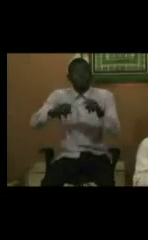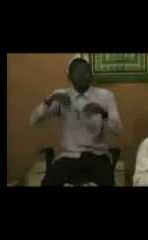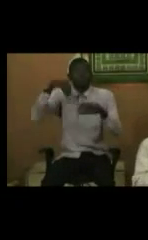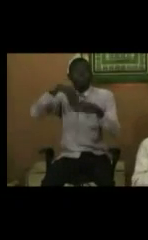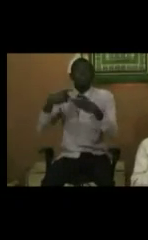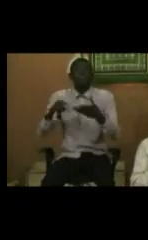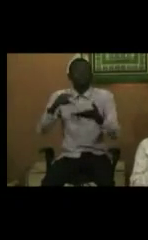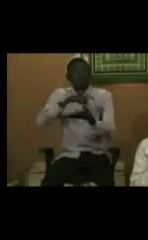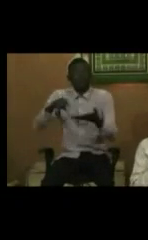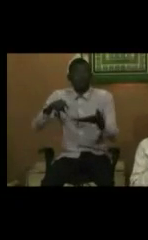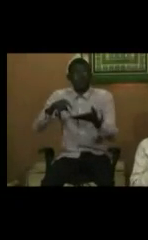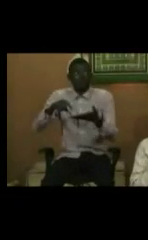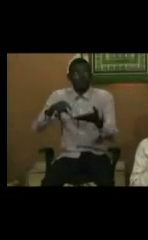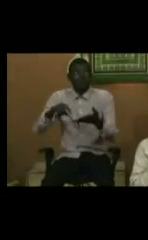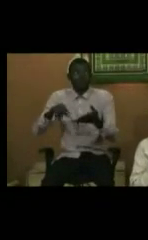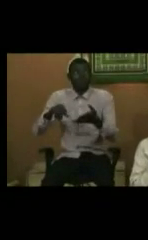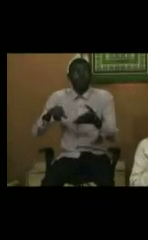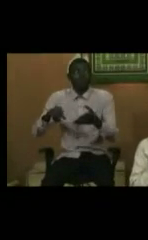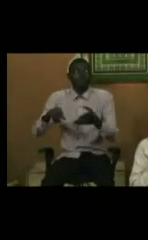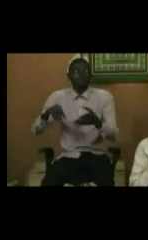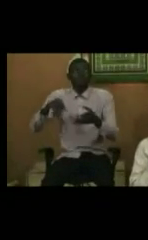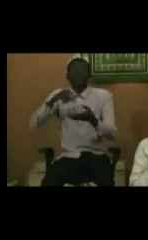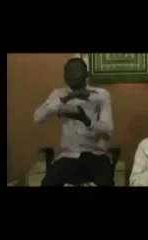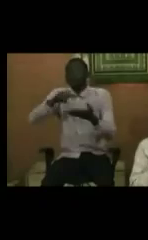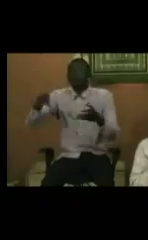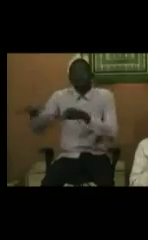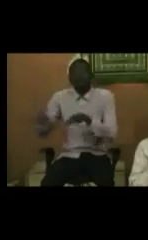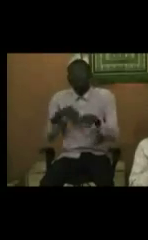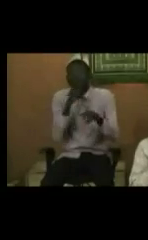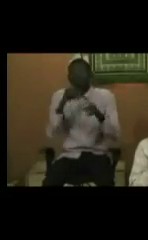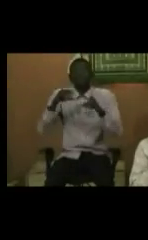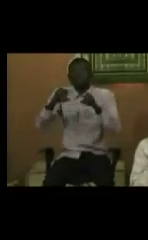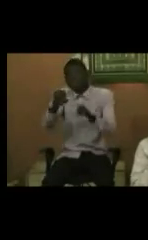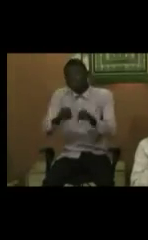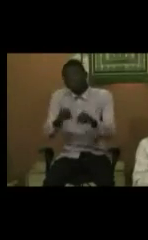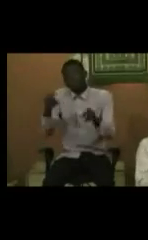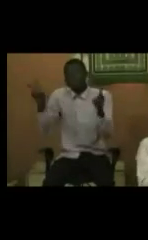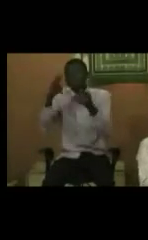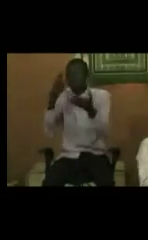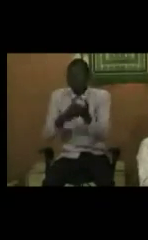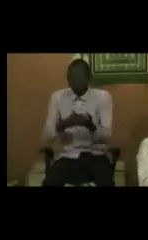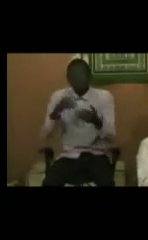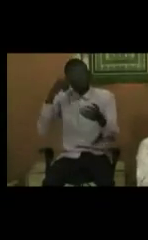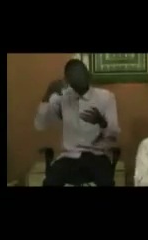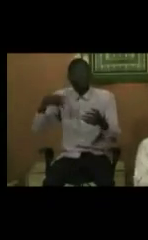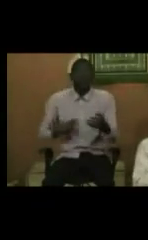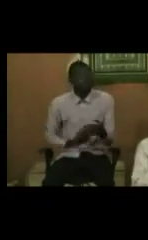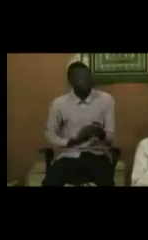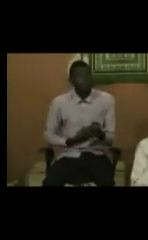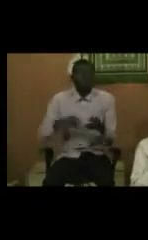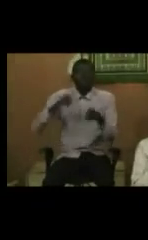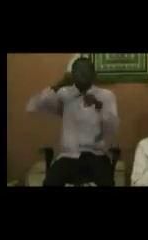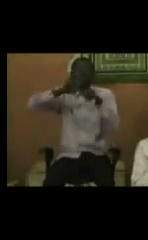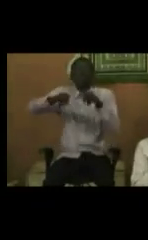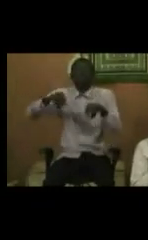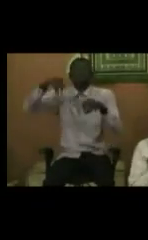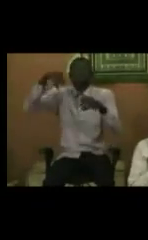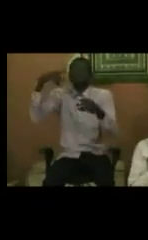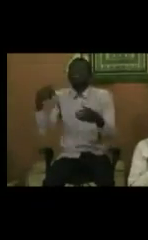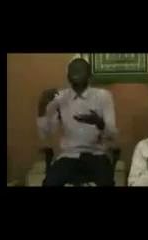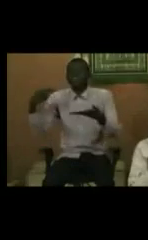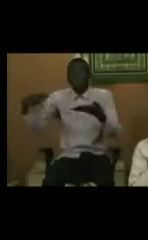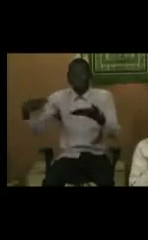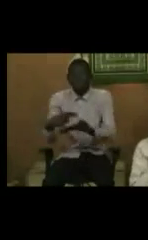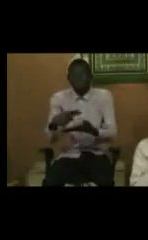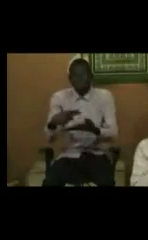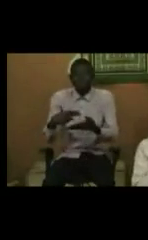walidhalika sala ba'du sahaba Rasulullah sallallahu alaihi wasallam nitori iyen